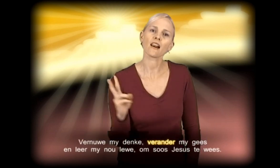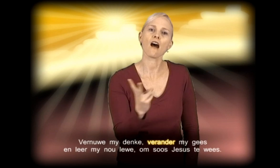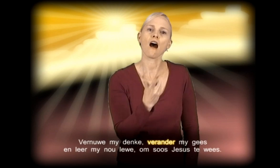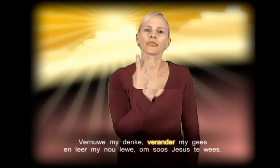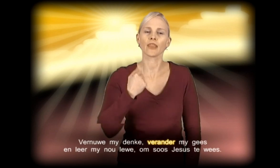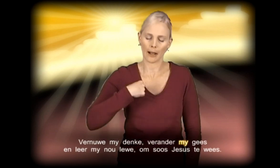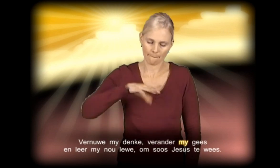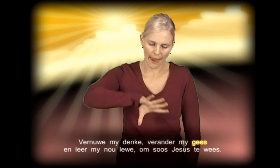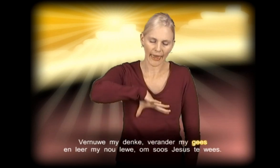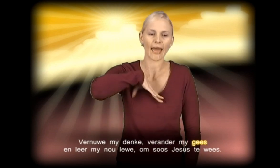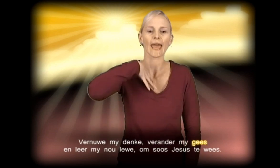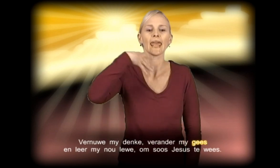verander my